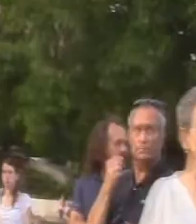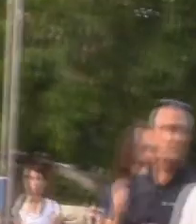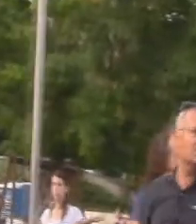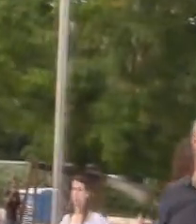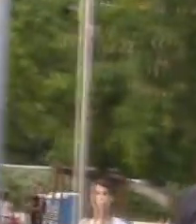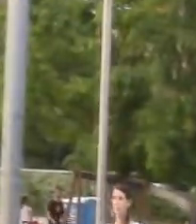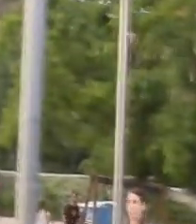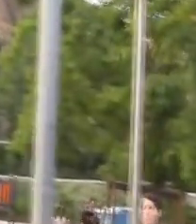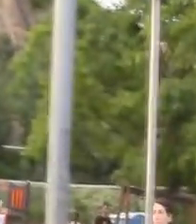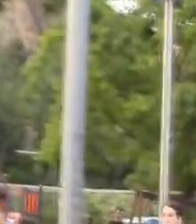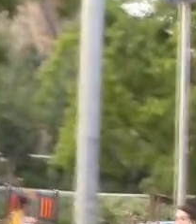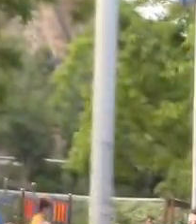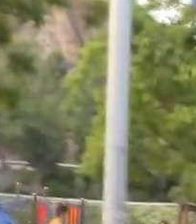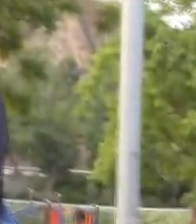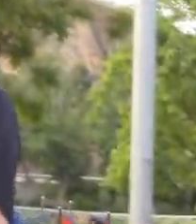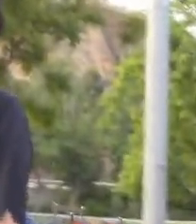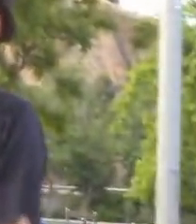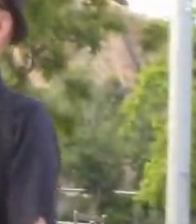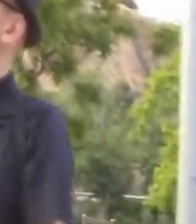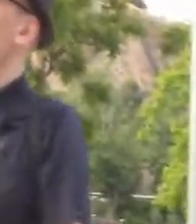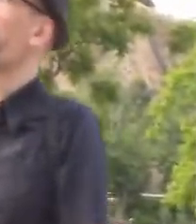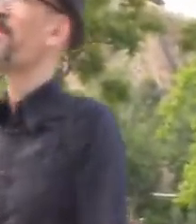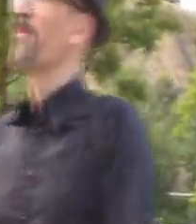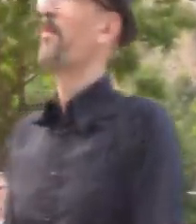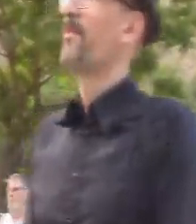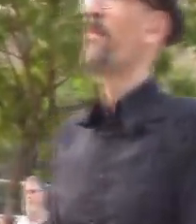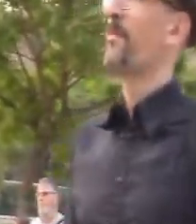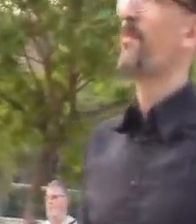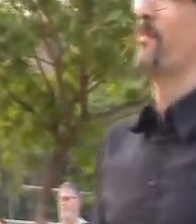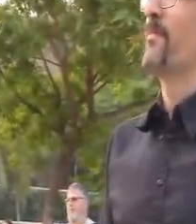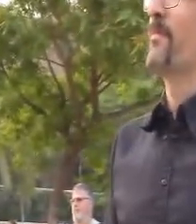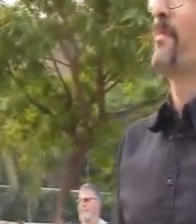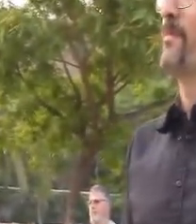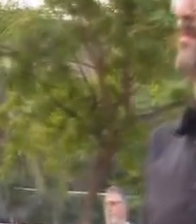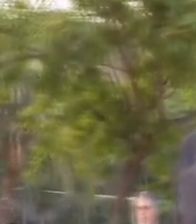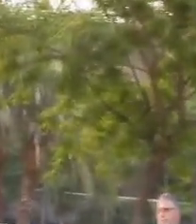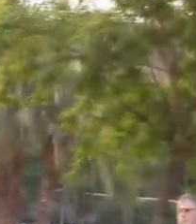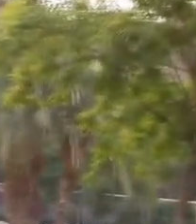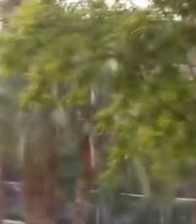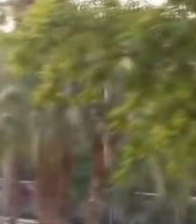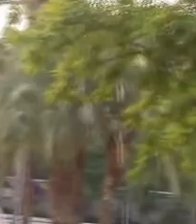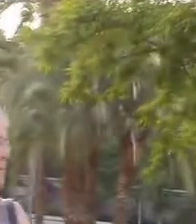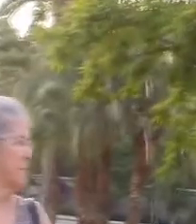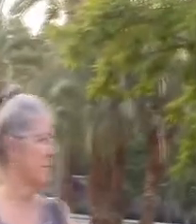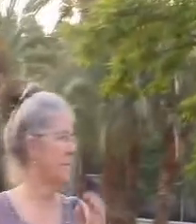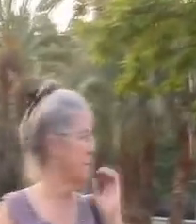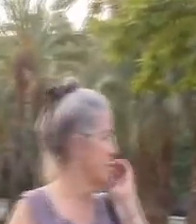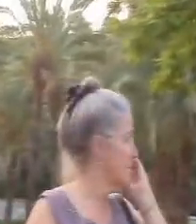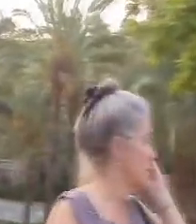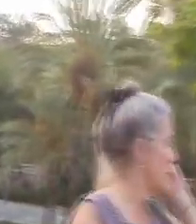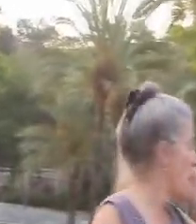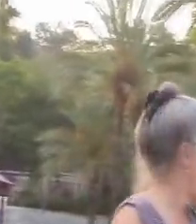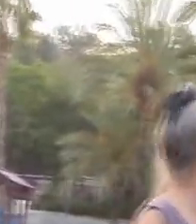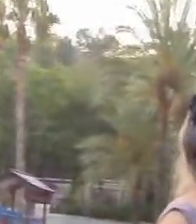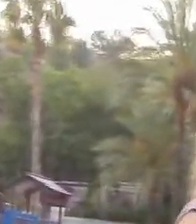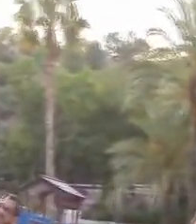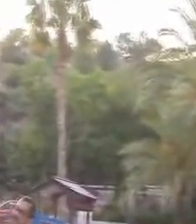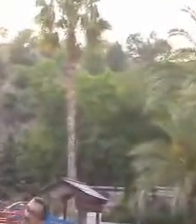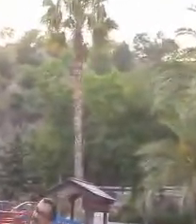petits com per grans, com per joves com per adults. Agrair també sobretot la participació d'avui